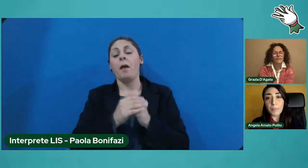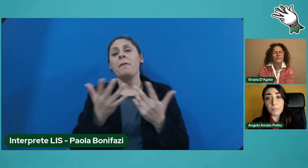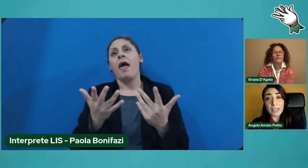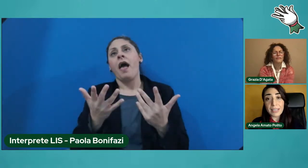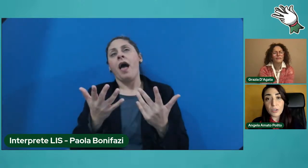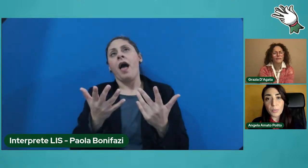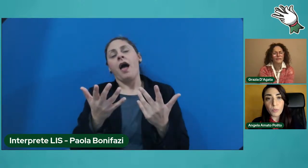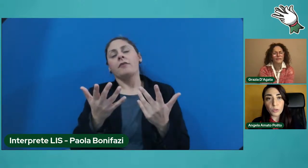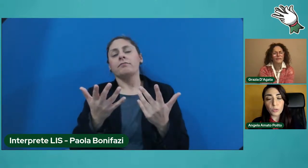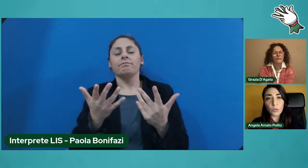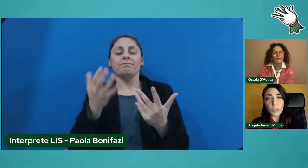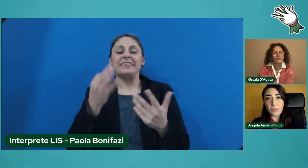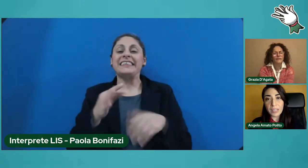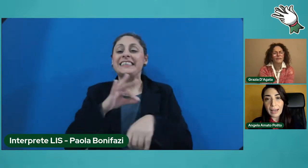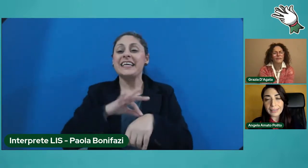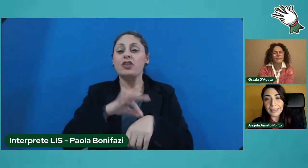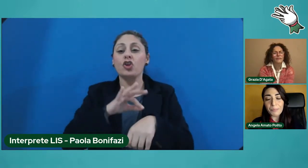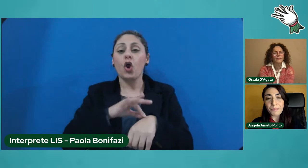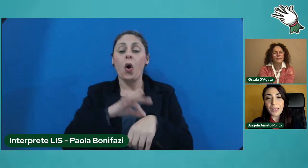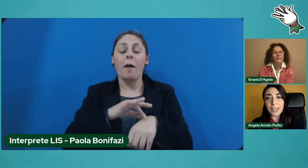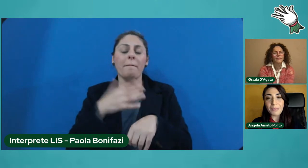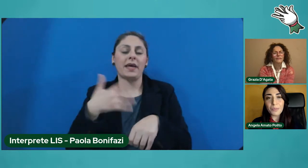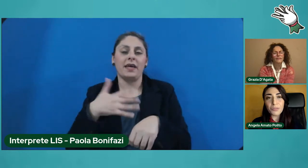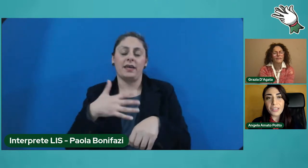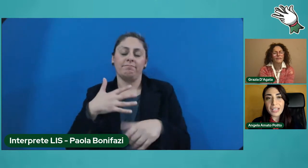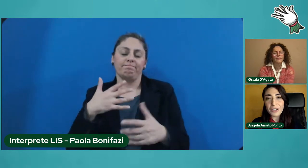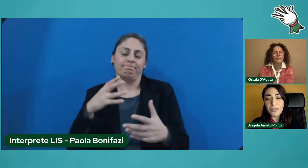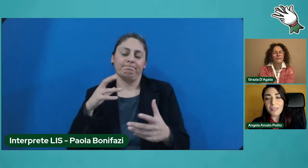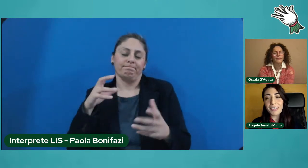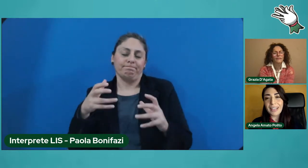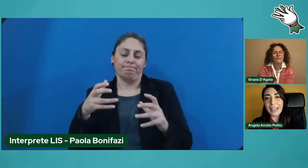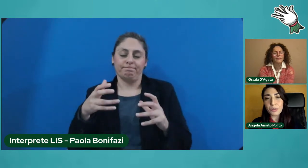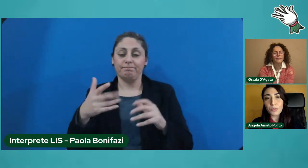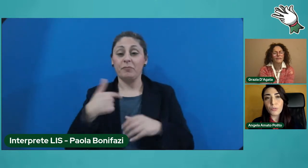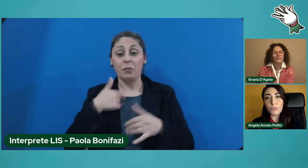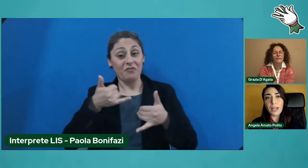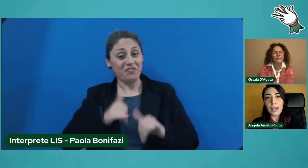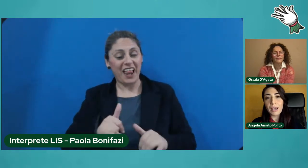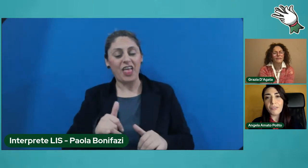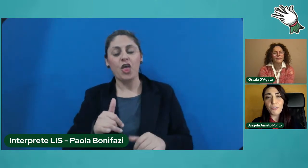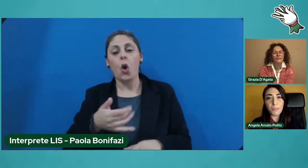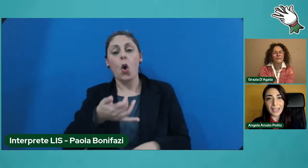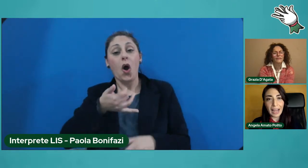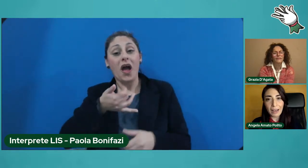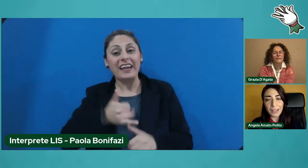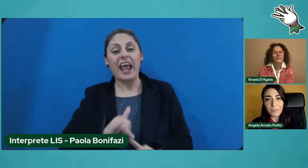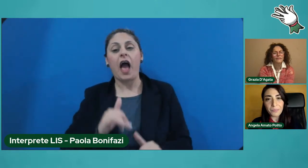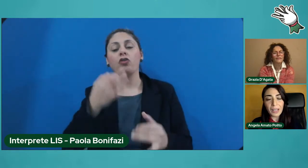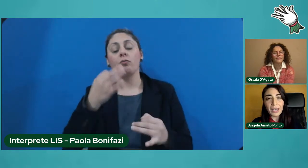una sindrome molto sfidante. Mio figlio è nato con una forma grave